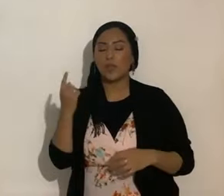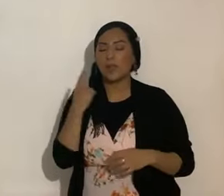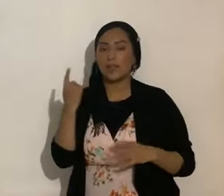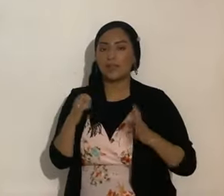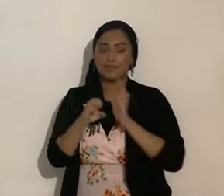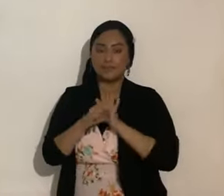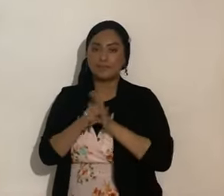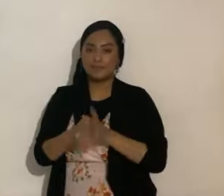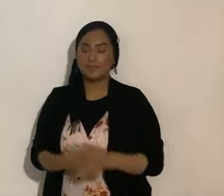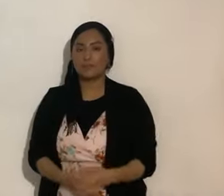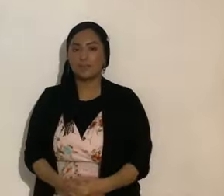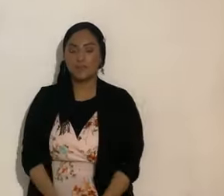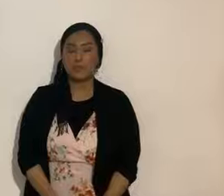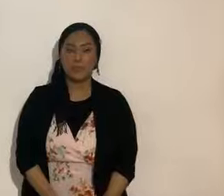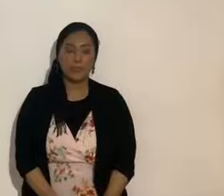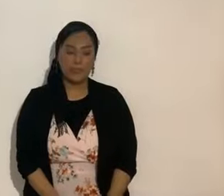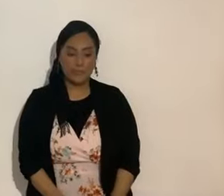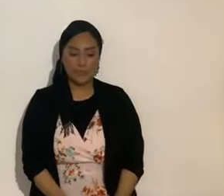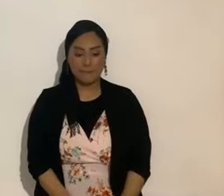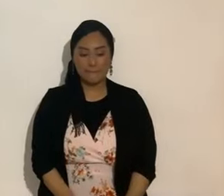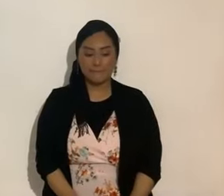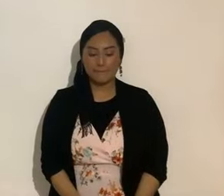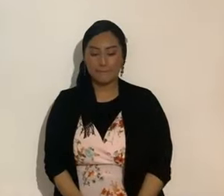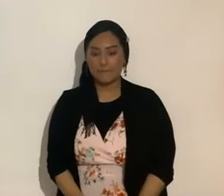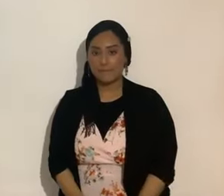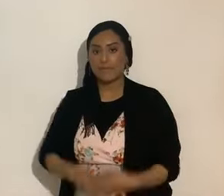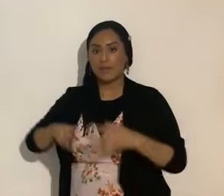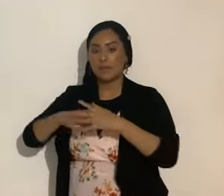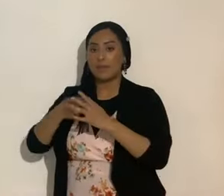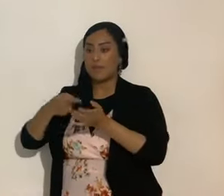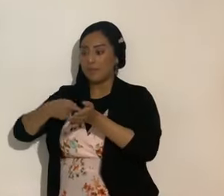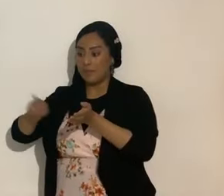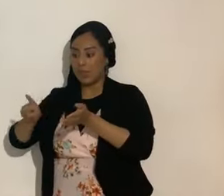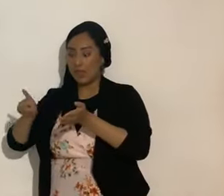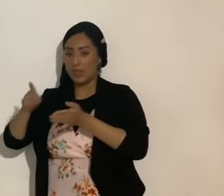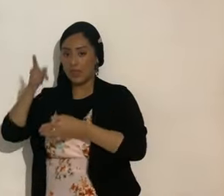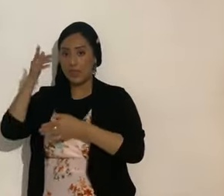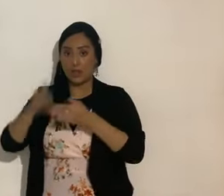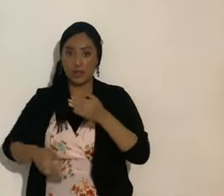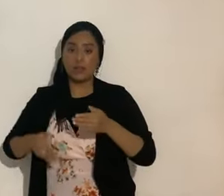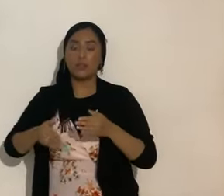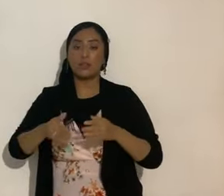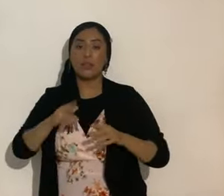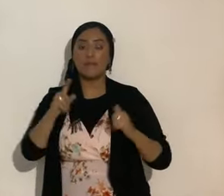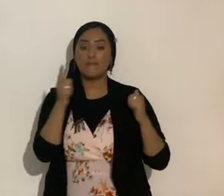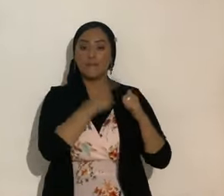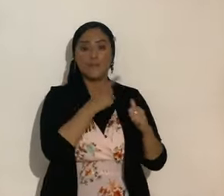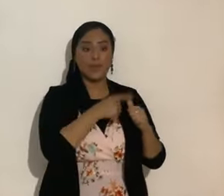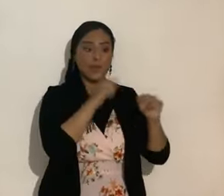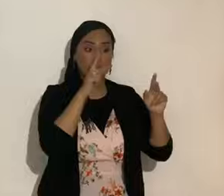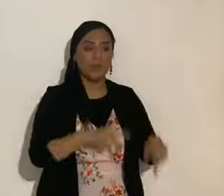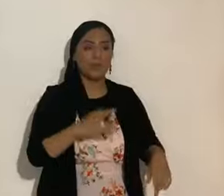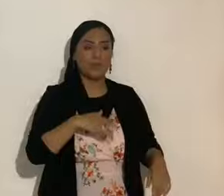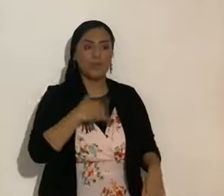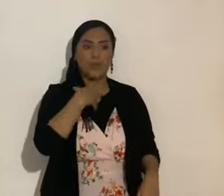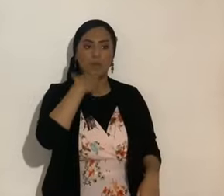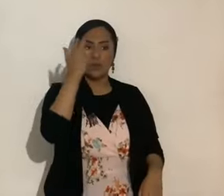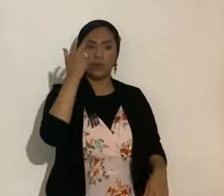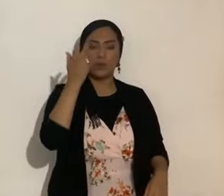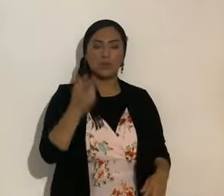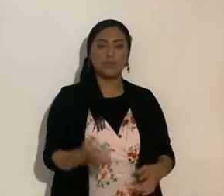eso dije es un decir. Entonces el dueño de la viña comenzó a pagar a los postreros y eso hizo que se enojaran o surgiera enojo entre